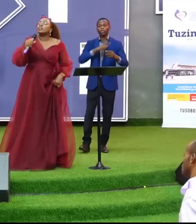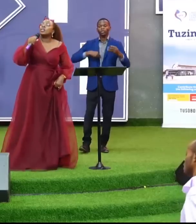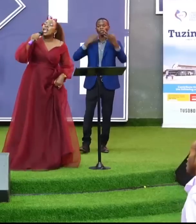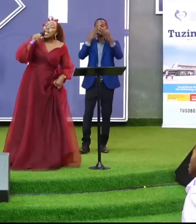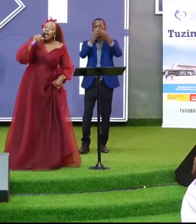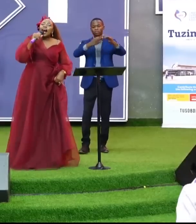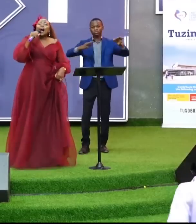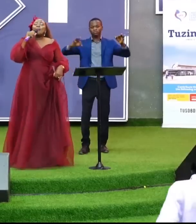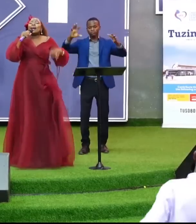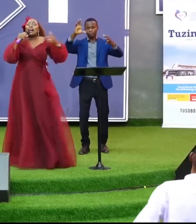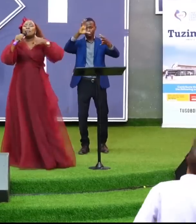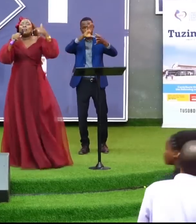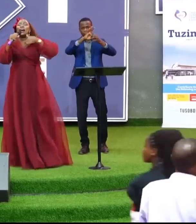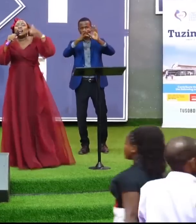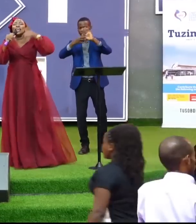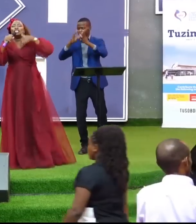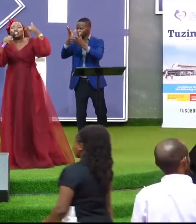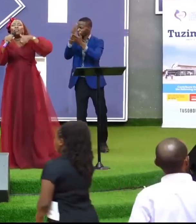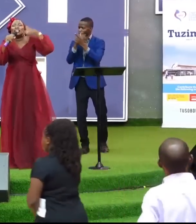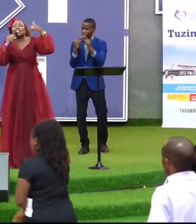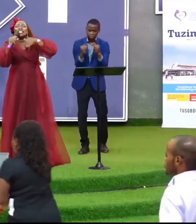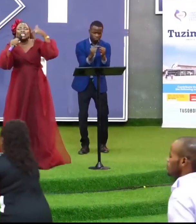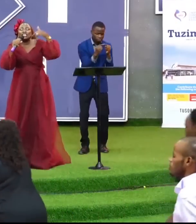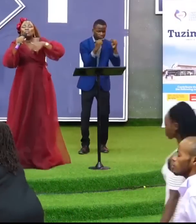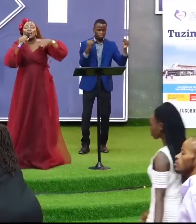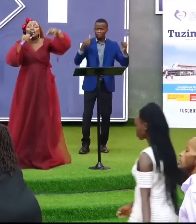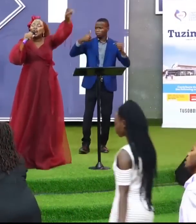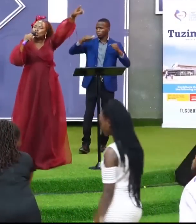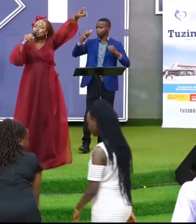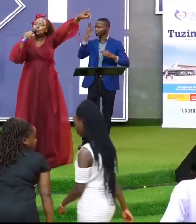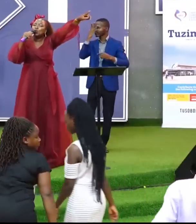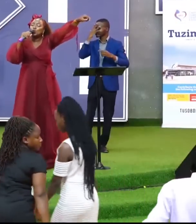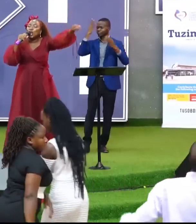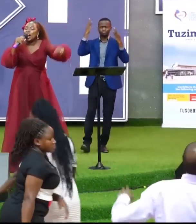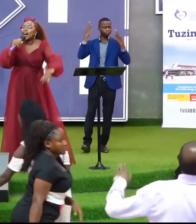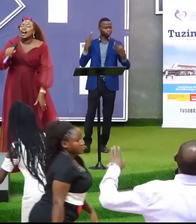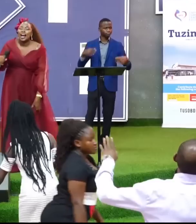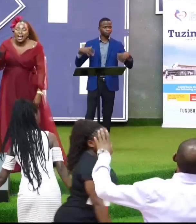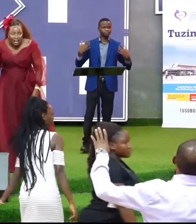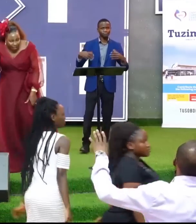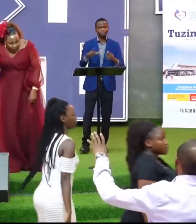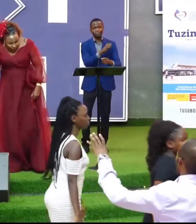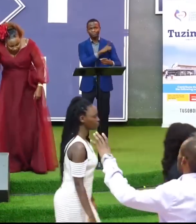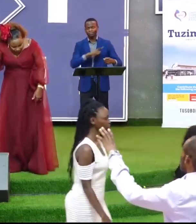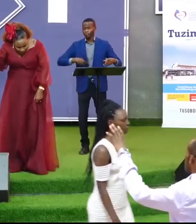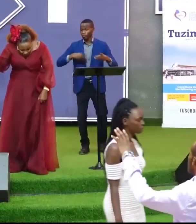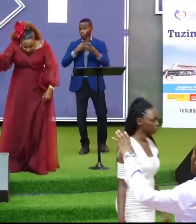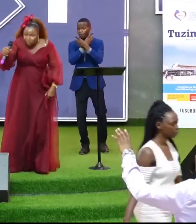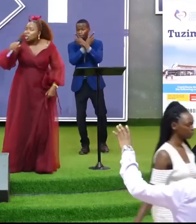Katonda kutule nchegere Abana bebande chevasa se Sumurura